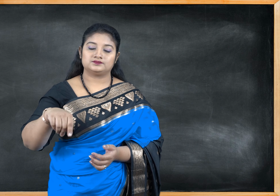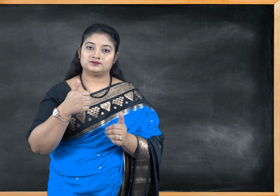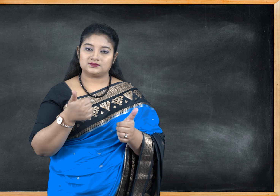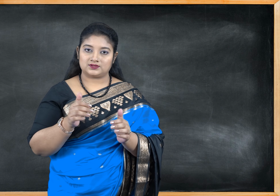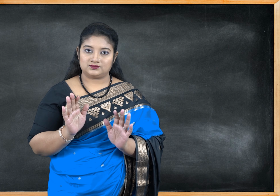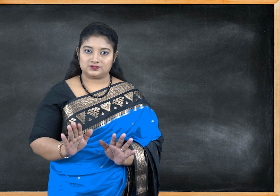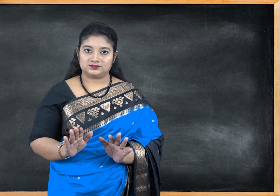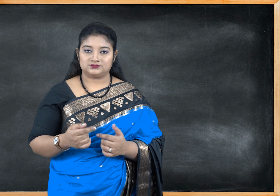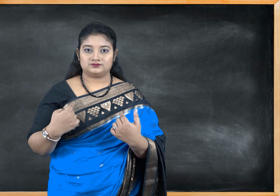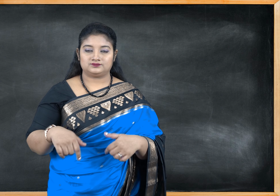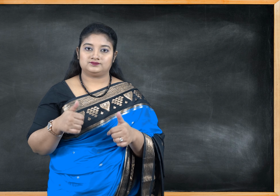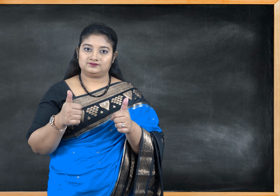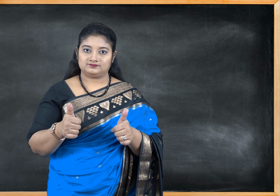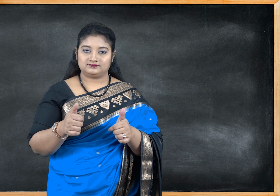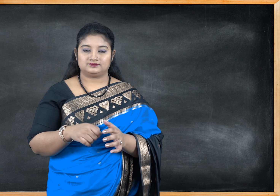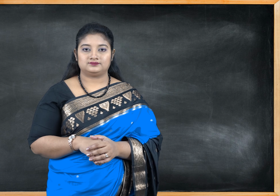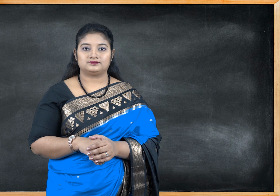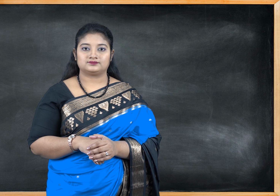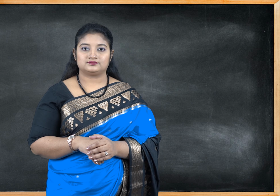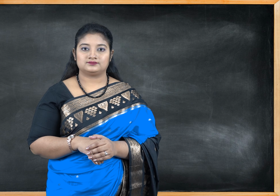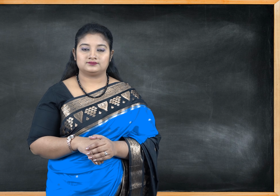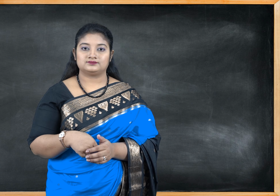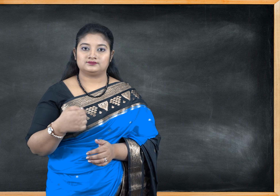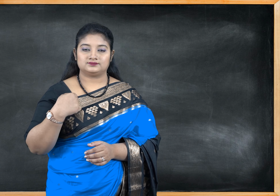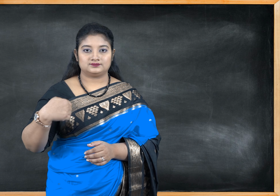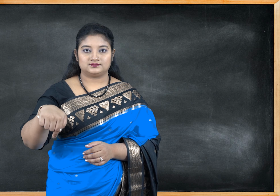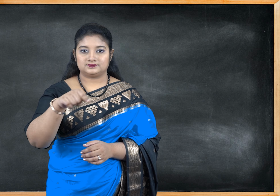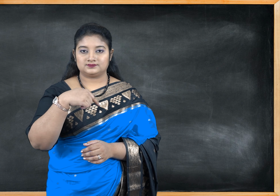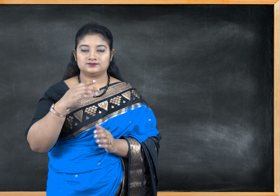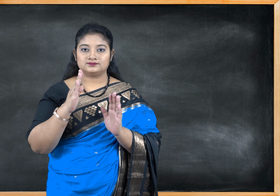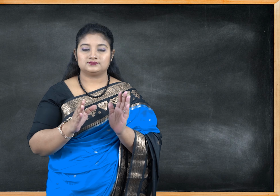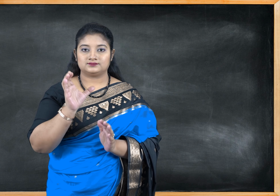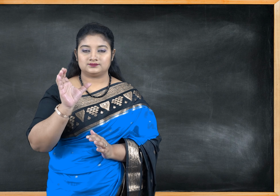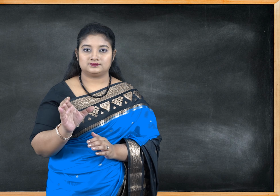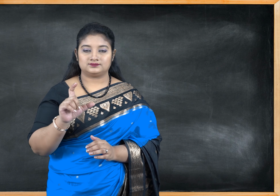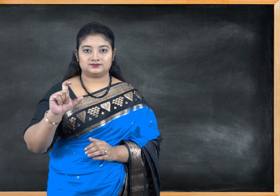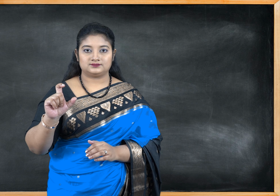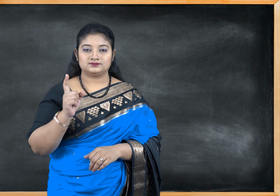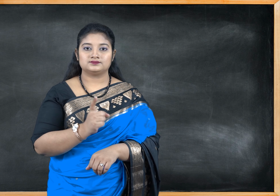আছেন, সুস্থ আছেন। আমি আপনাদের ইশারা ভাষা ক্লাসের প্রশিক্ষক।